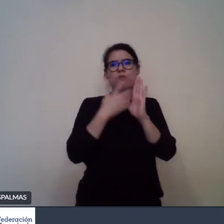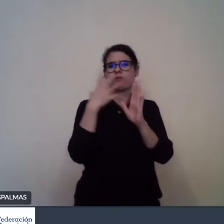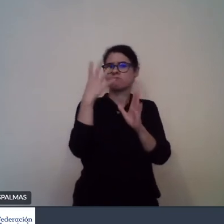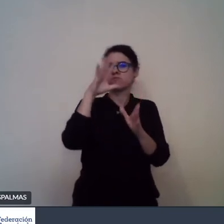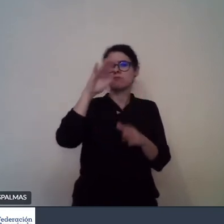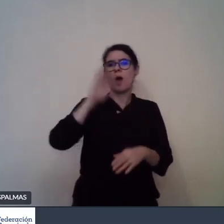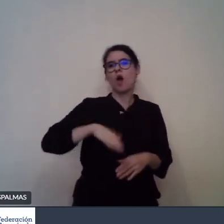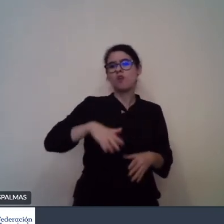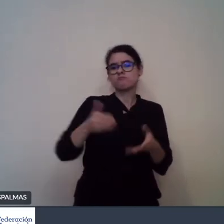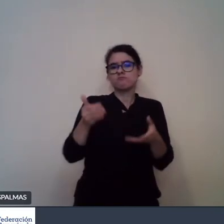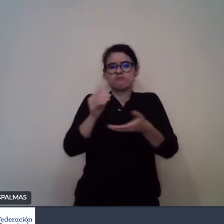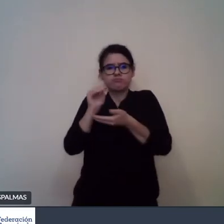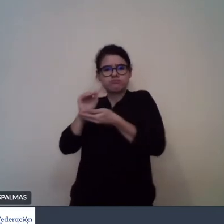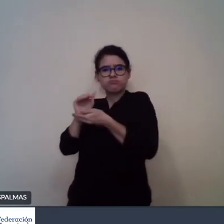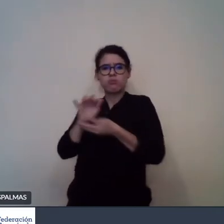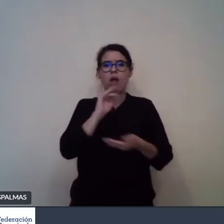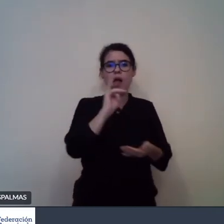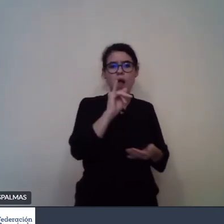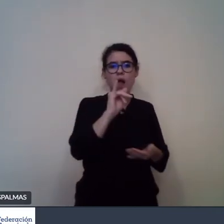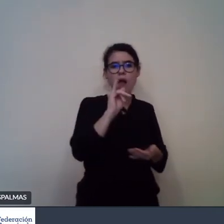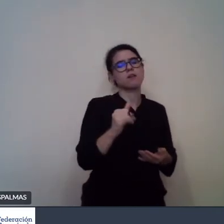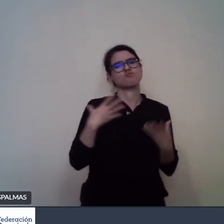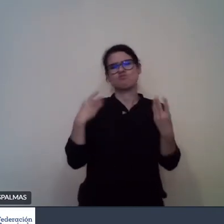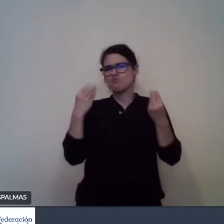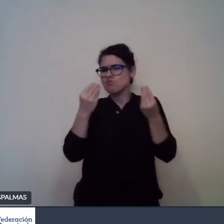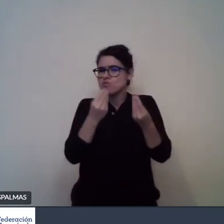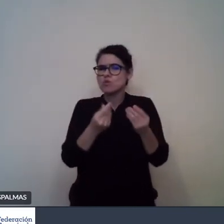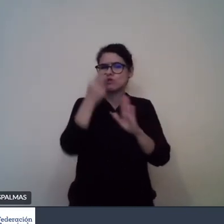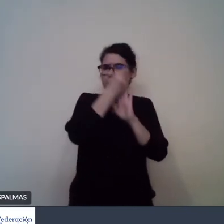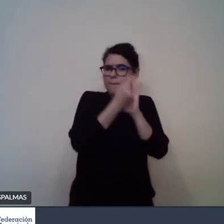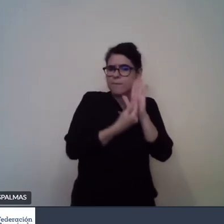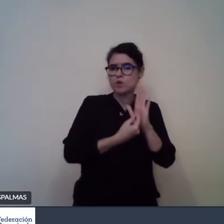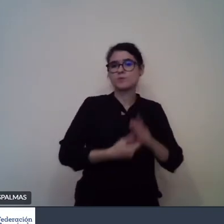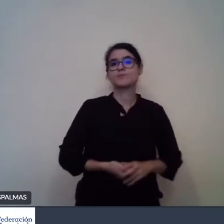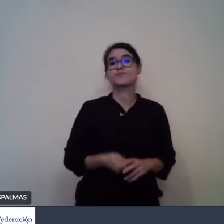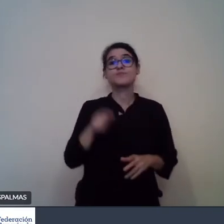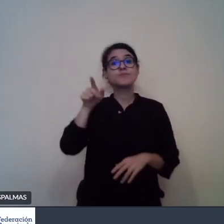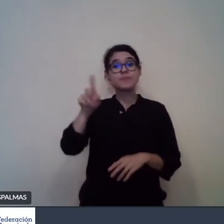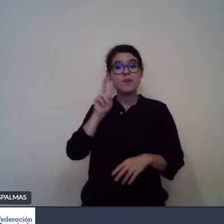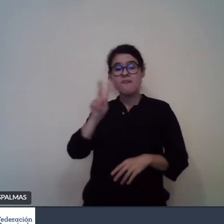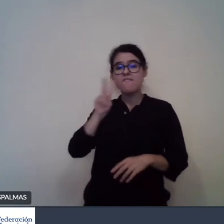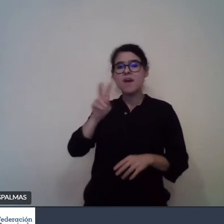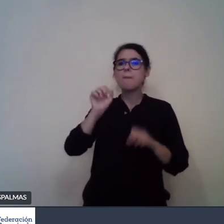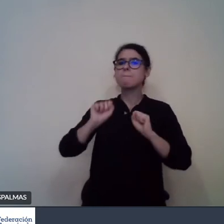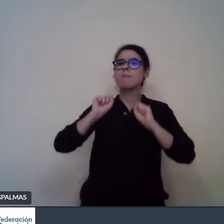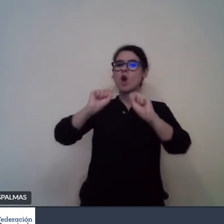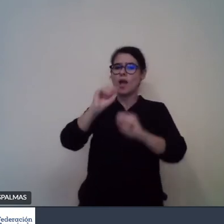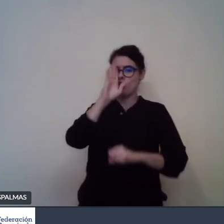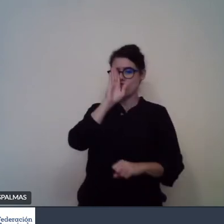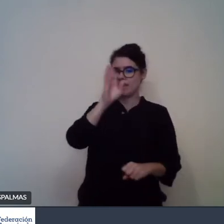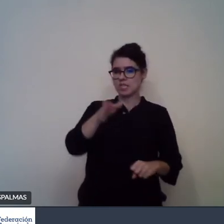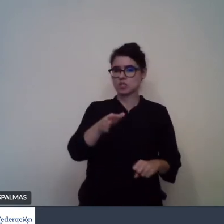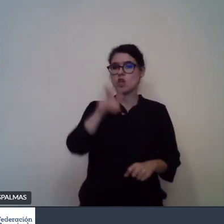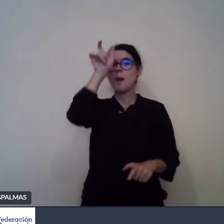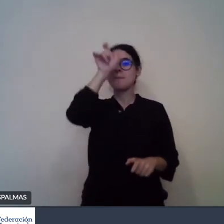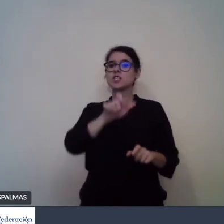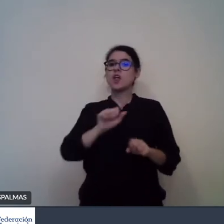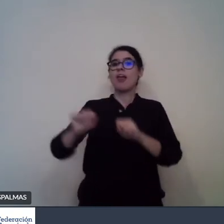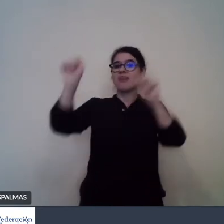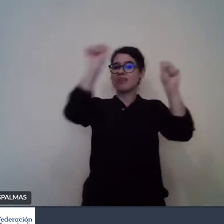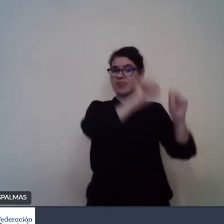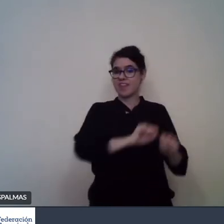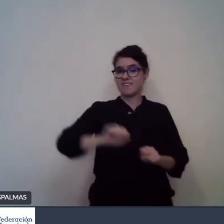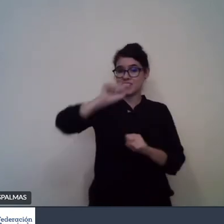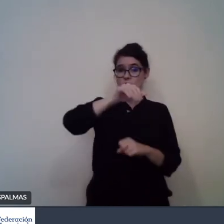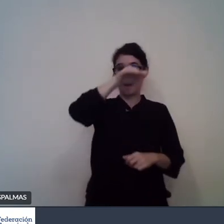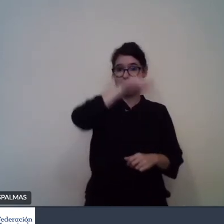4 segundos de posesión. Aquí va a hacer el bloqueo directo. El defensor del pequeño y el